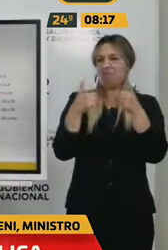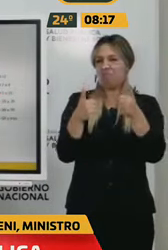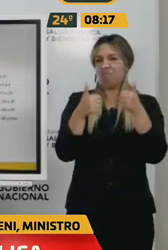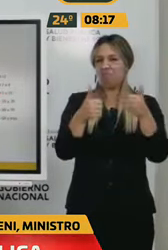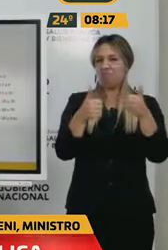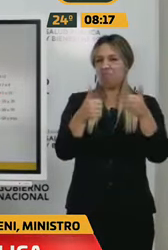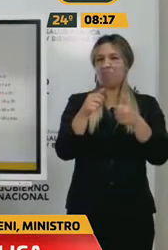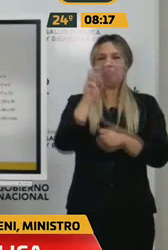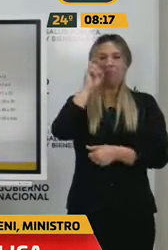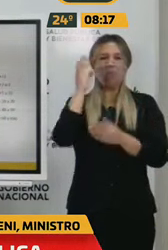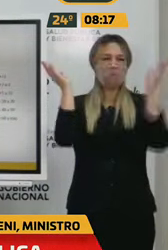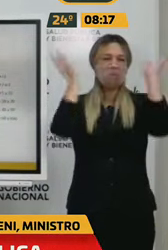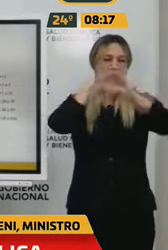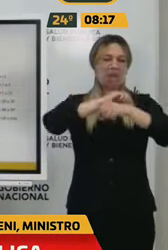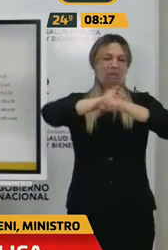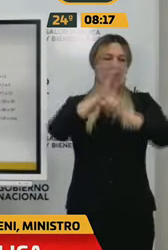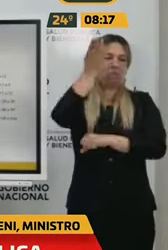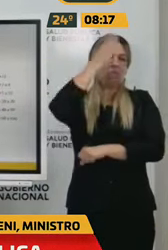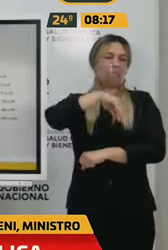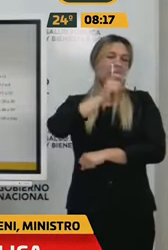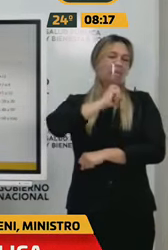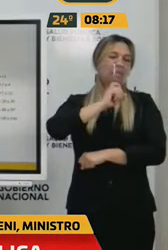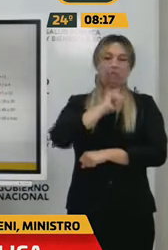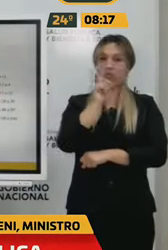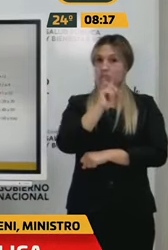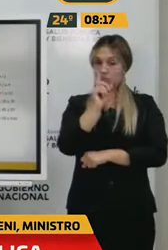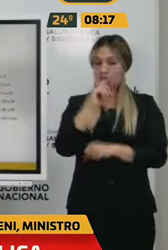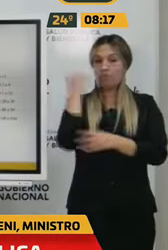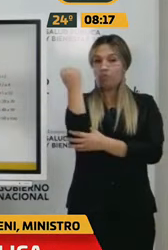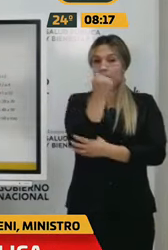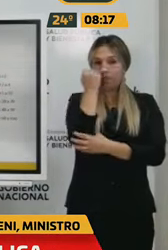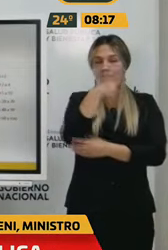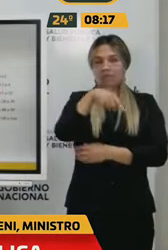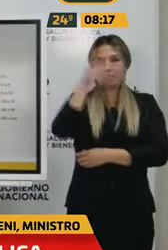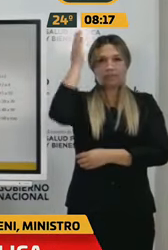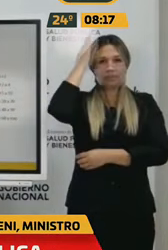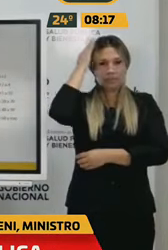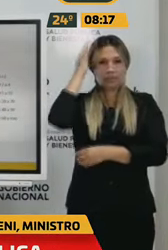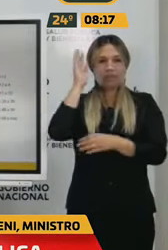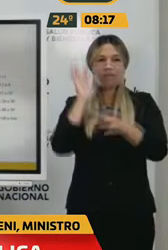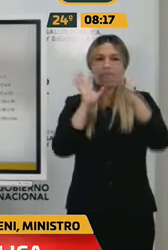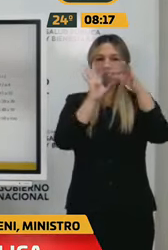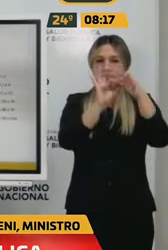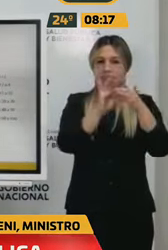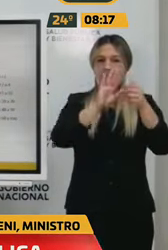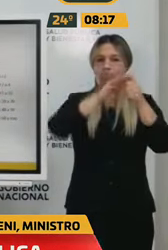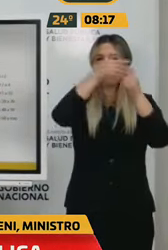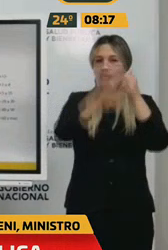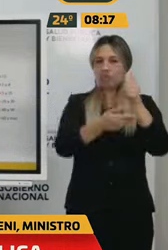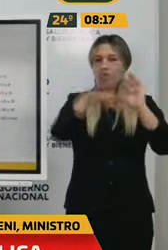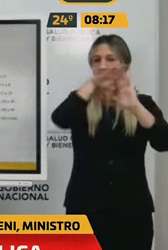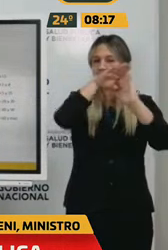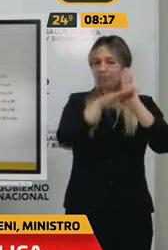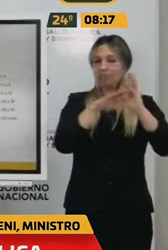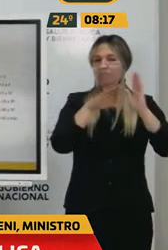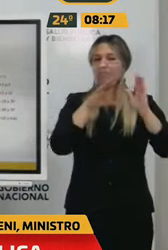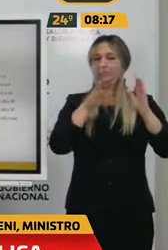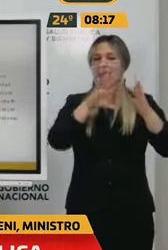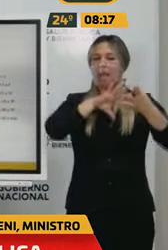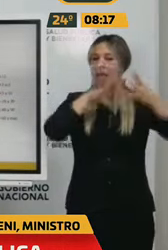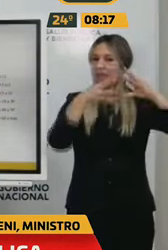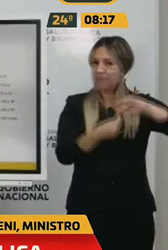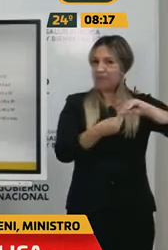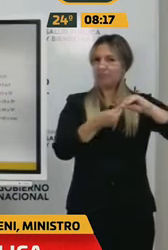de peligro. Lo que estamos buscando es adaptarnos a una situación que va a estar aquí por mucho tiempo, a